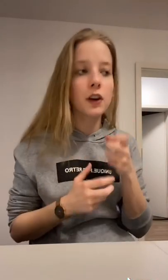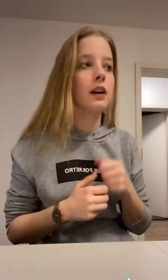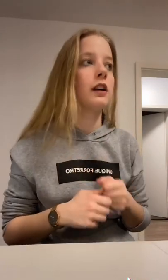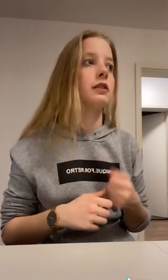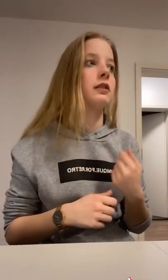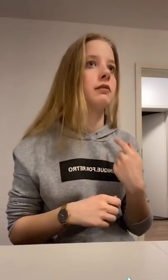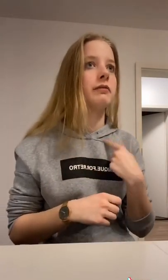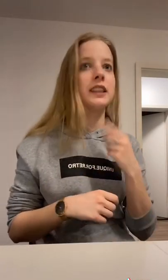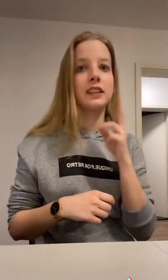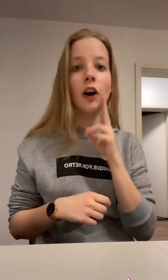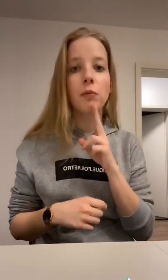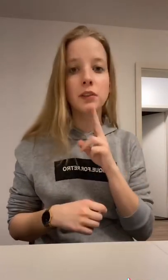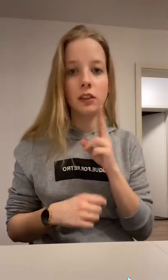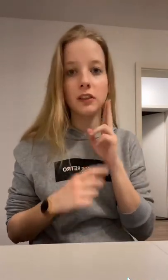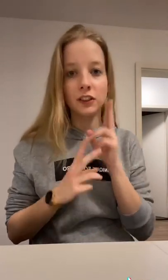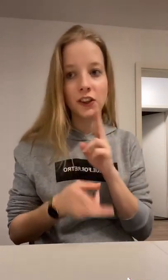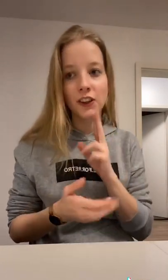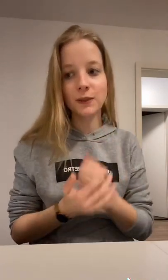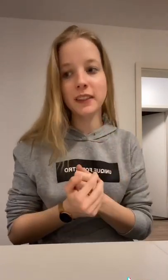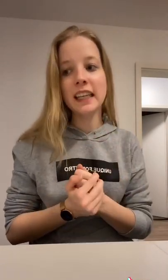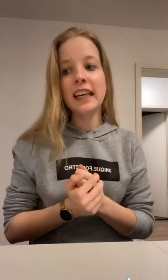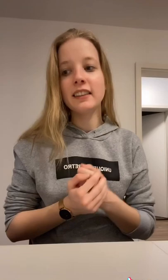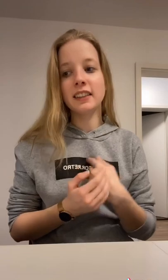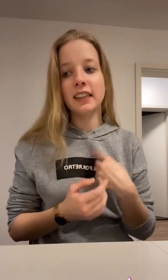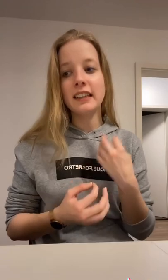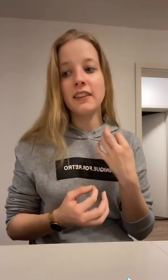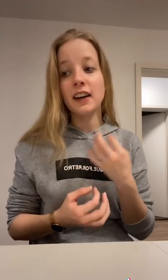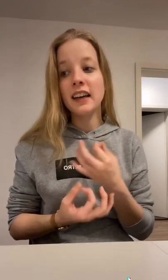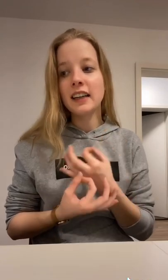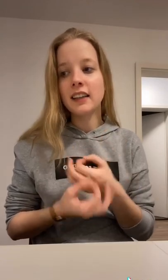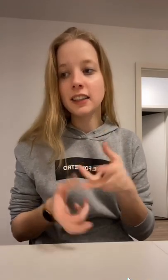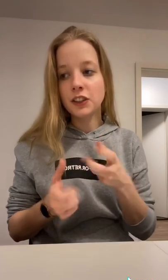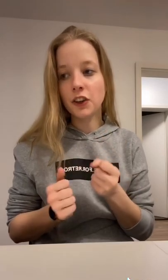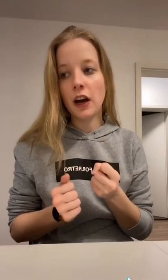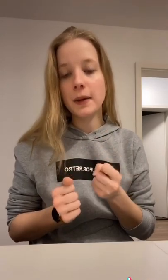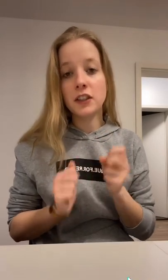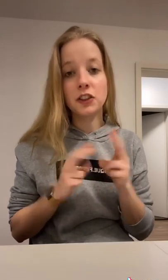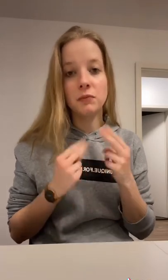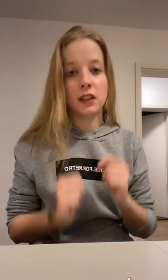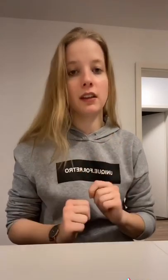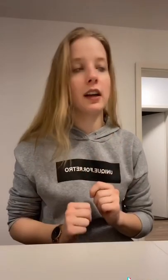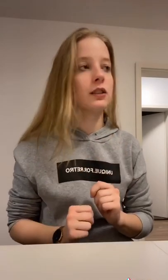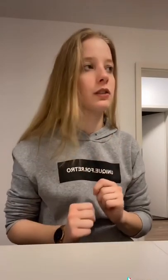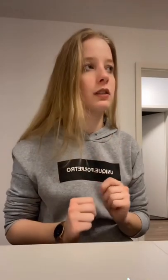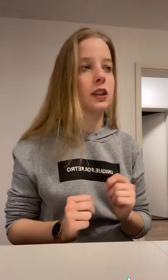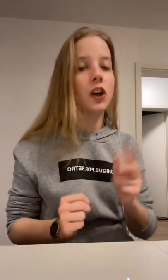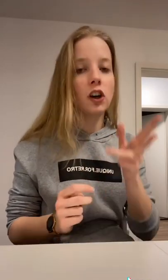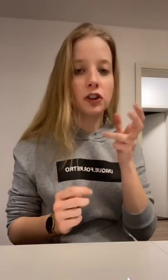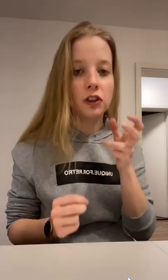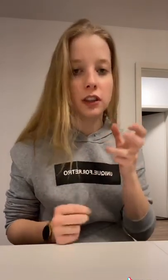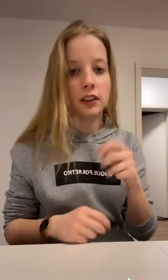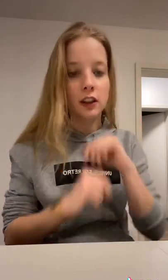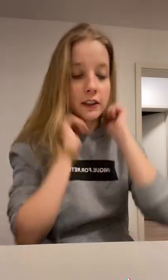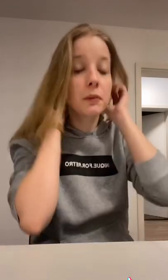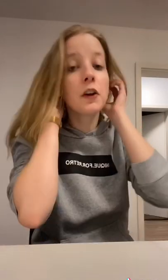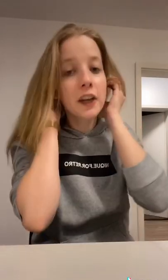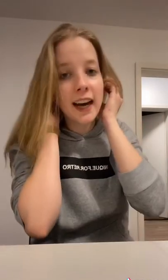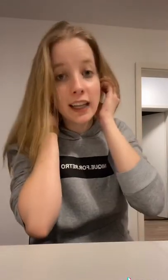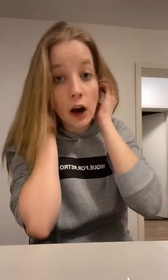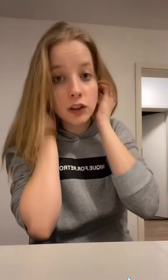also wenn ich taub bin, also dass ich gehörlos bin, dass ich halt einfach nichts höre. Aber das stimmt nicht. Also ich höre schon nichts. Also wenn ich meine Hörgeräte